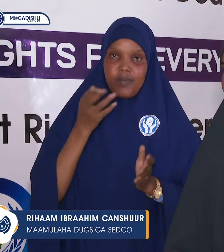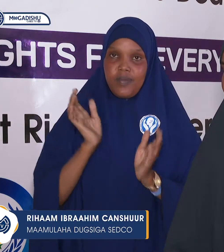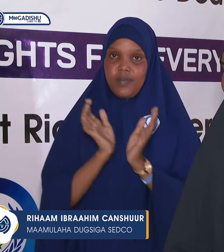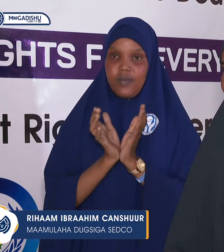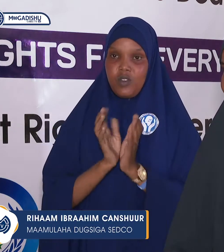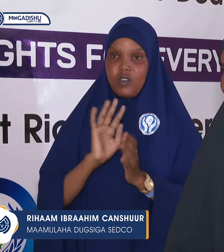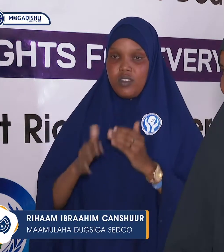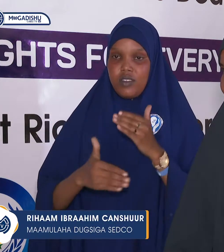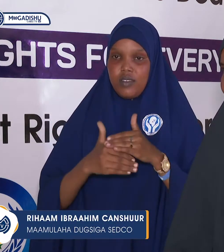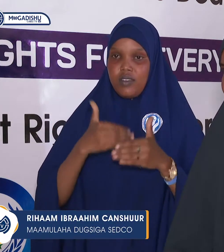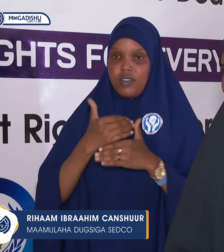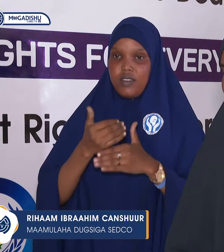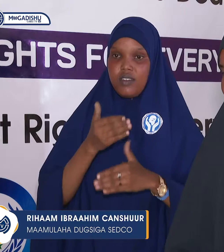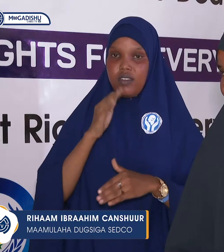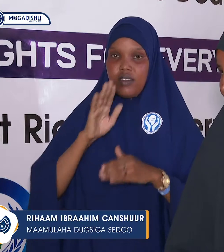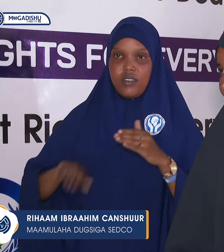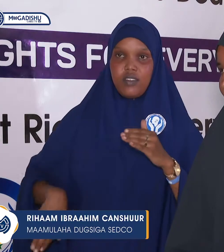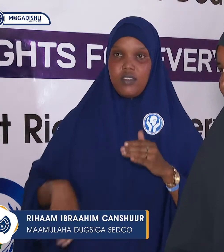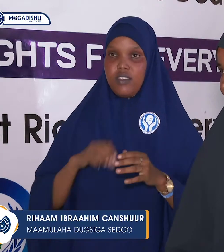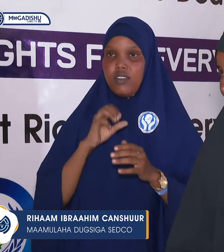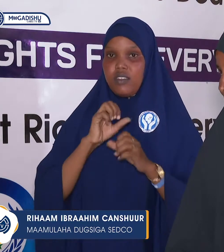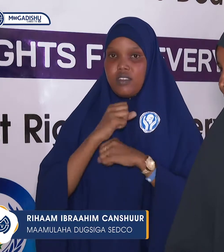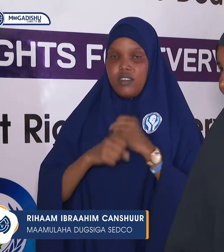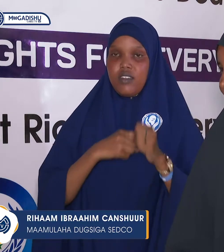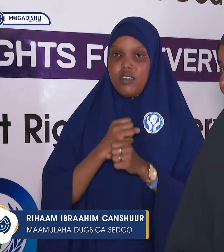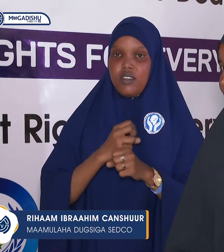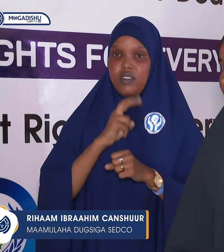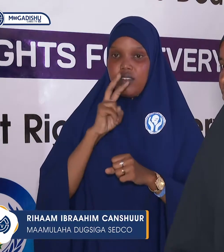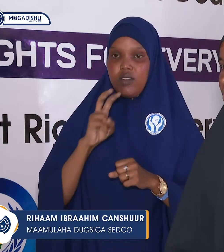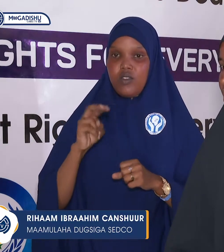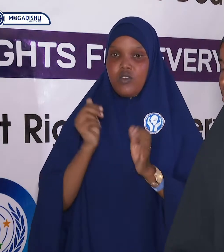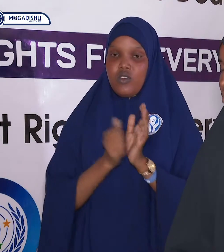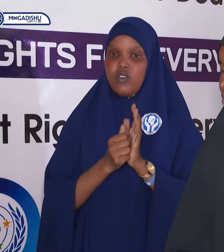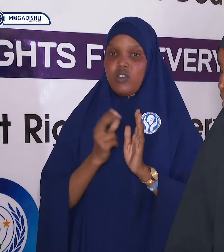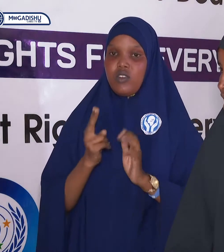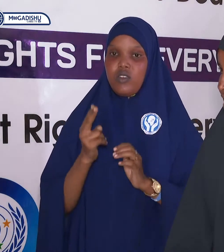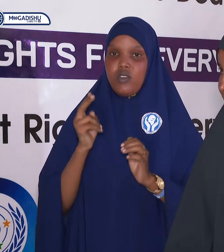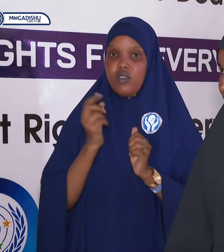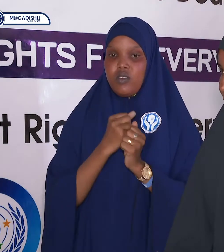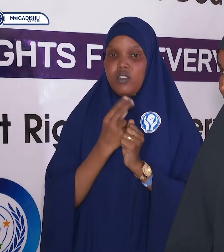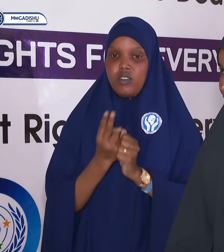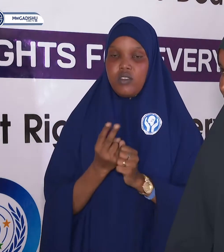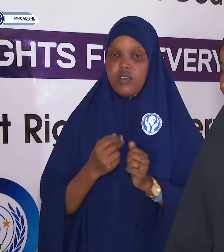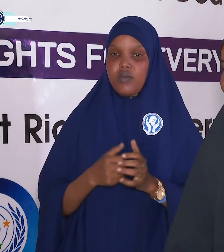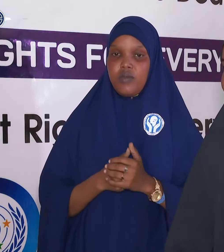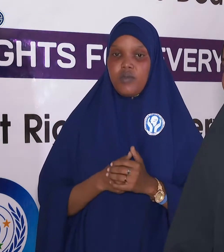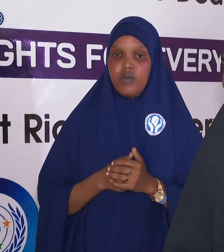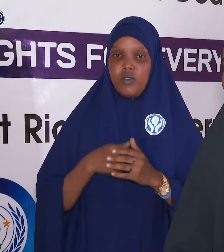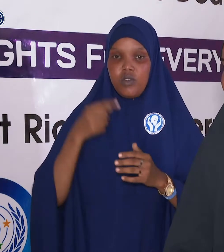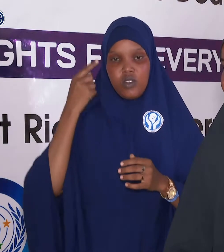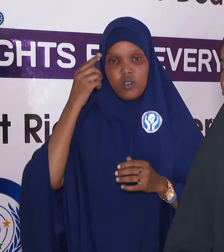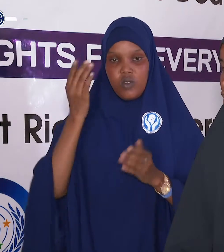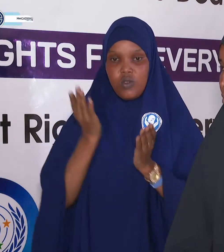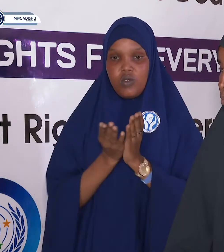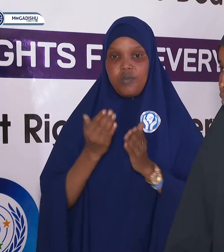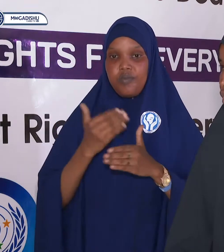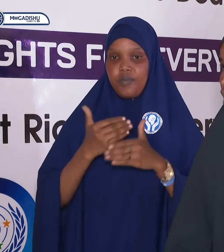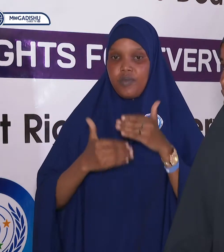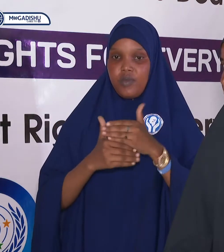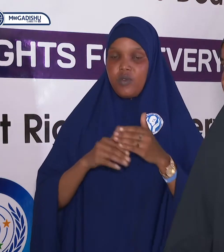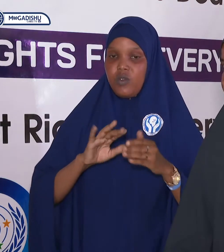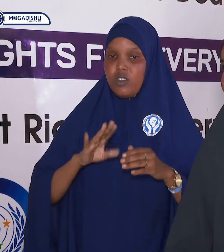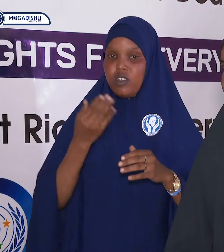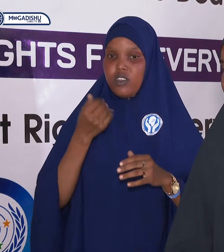aasaasay dabeeqadii sanadii 2017-2022 ujeeddo iskuulka loo aasaasay waxay ahayd in si loo